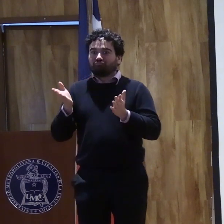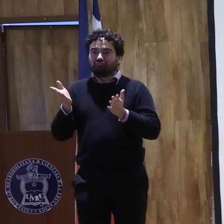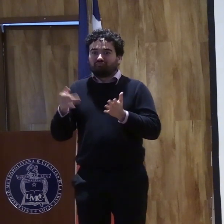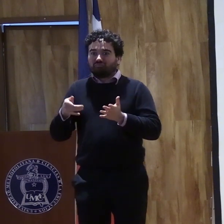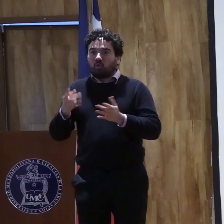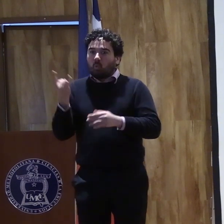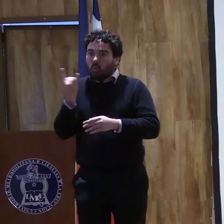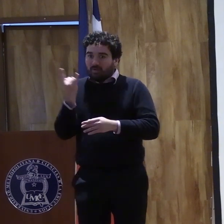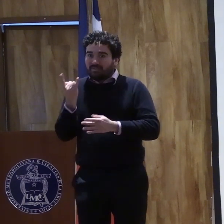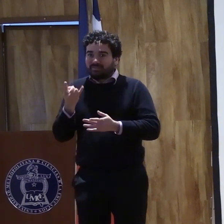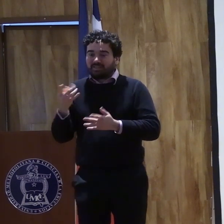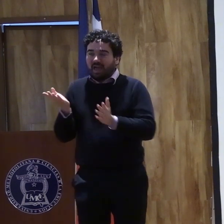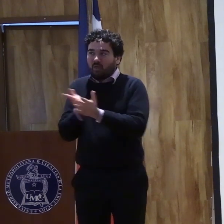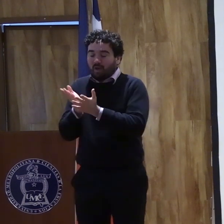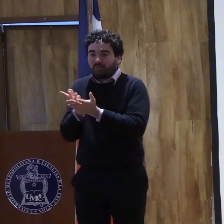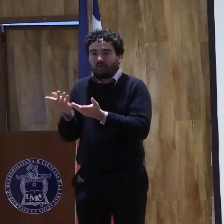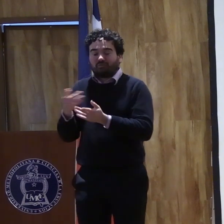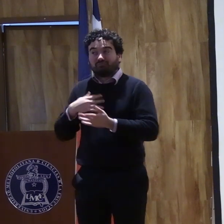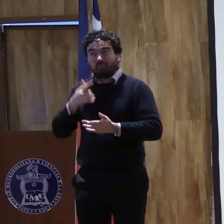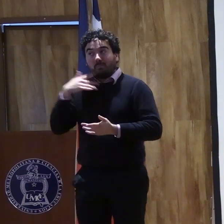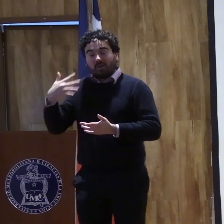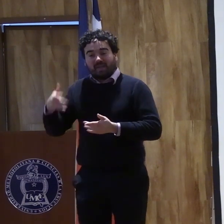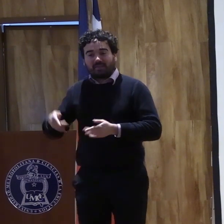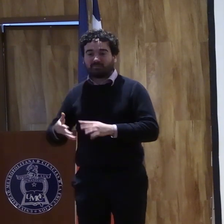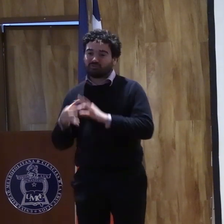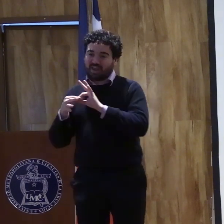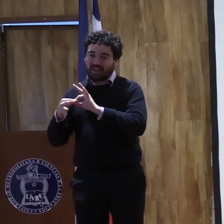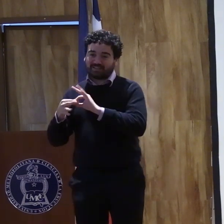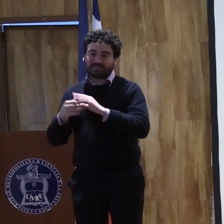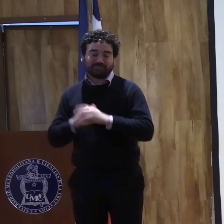parece que es básico. Gracias.